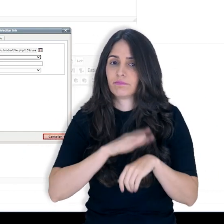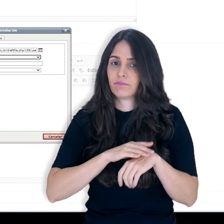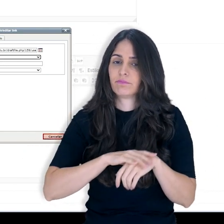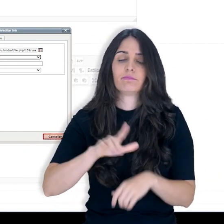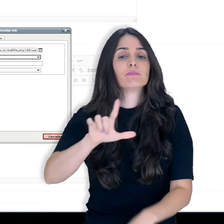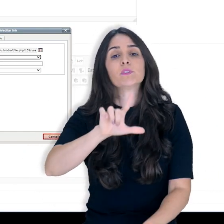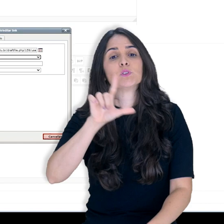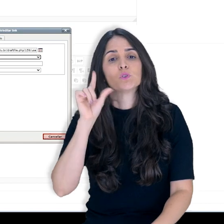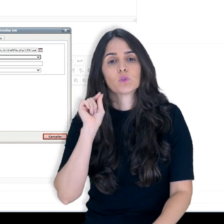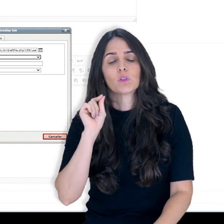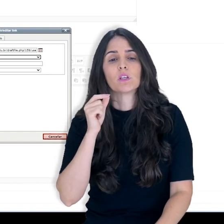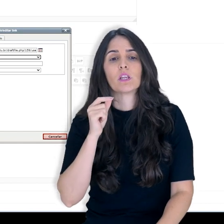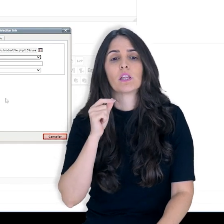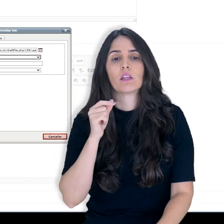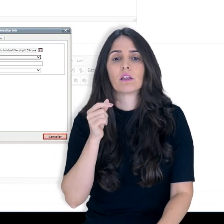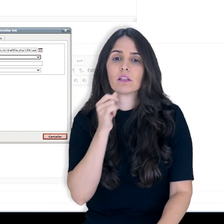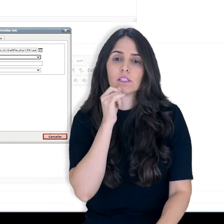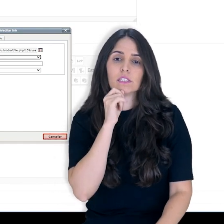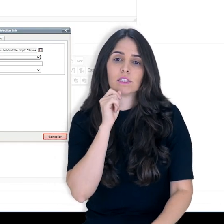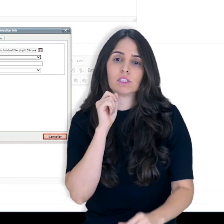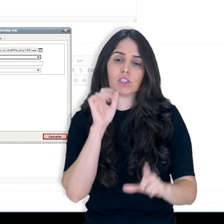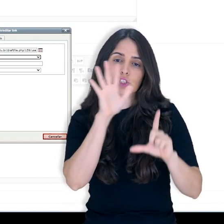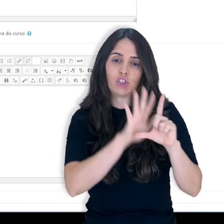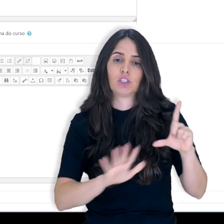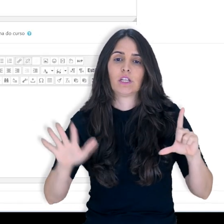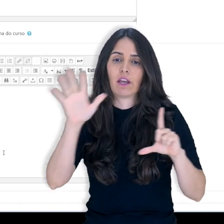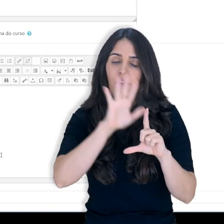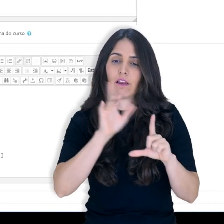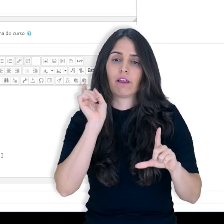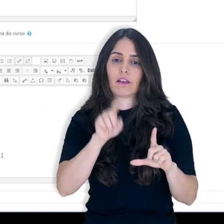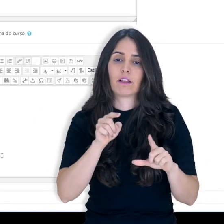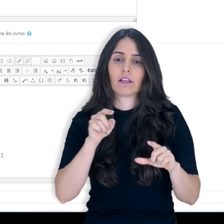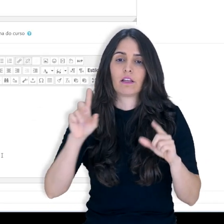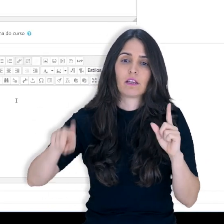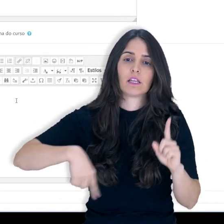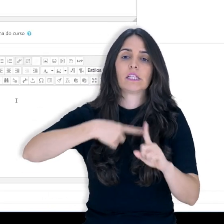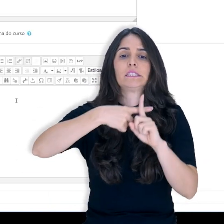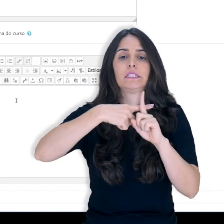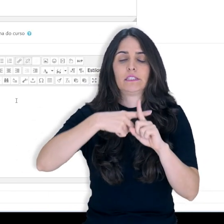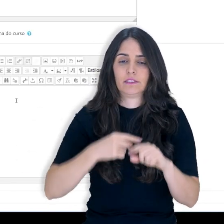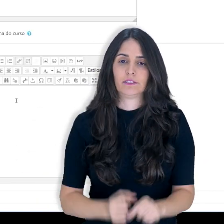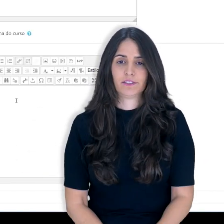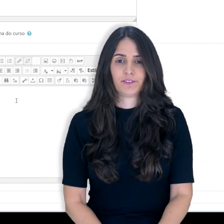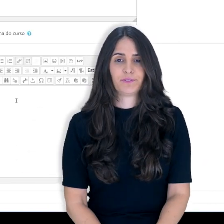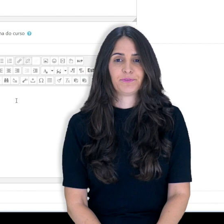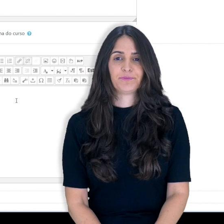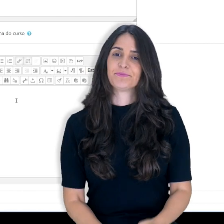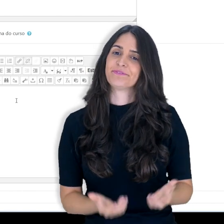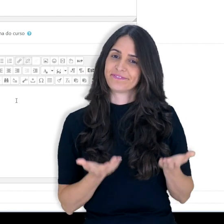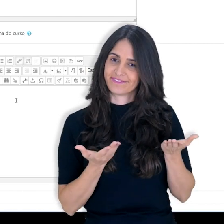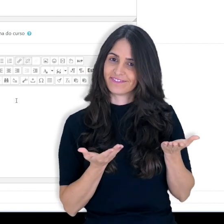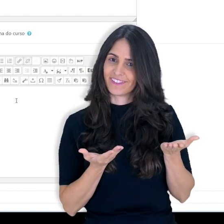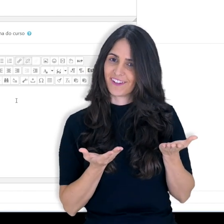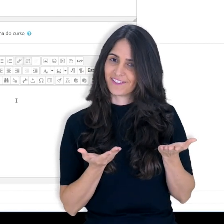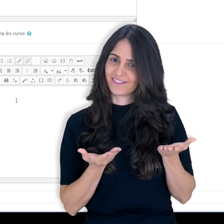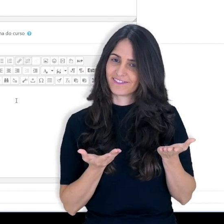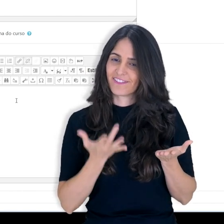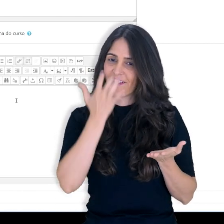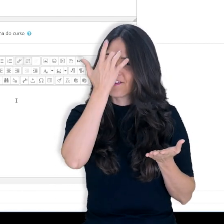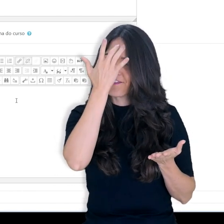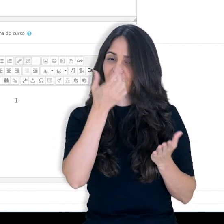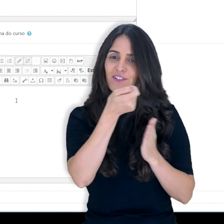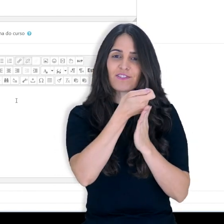aqui no caso eu vou escolher nesta janela eu clico e inserir aqui está o nosso texto